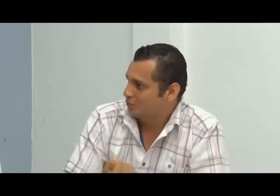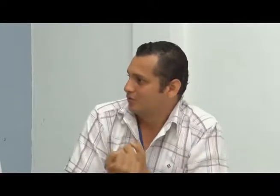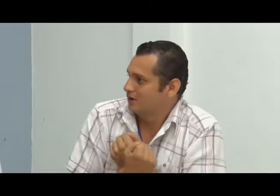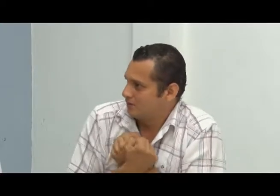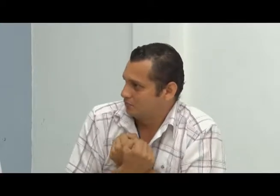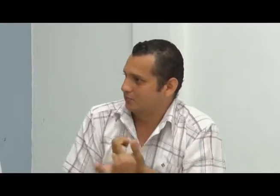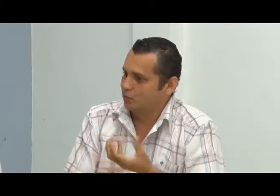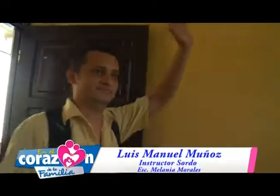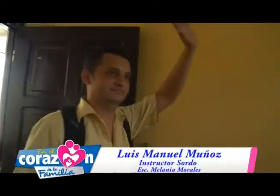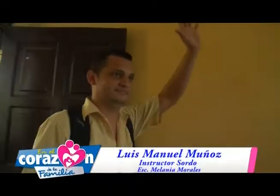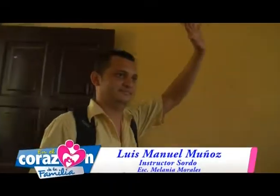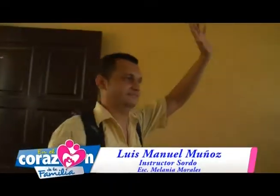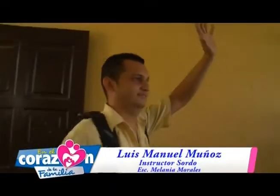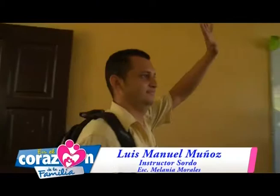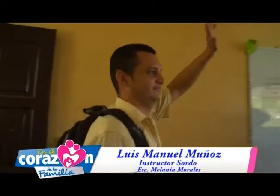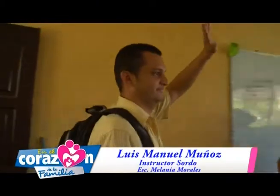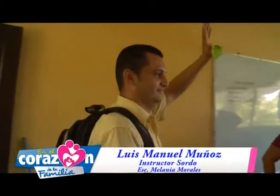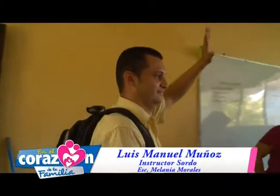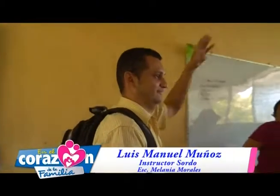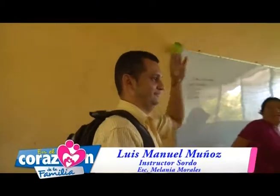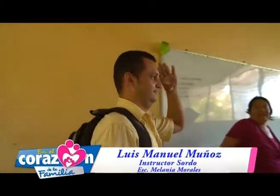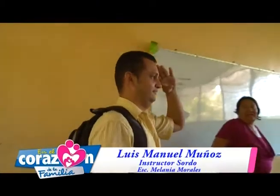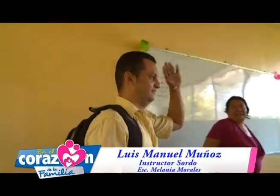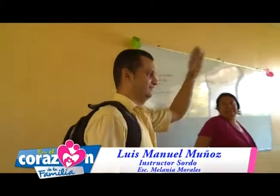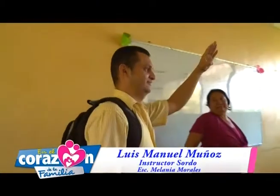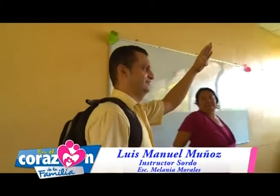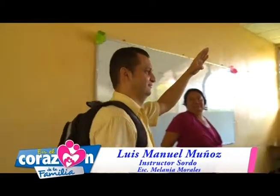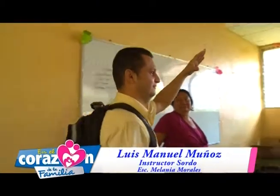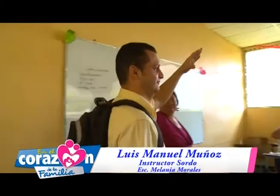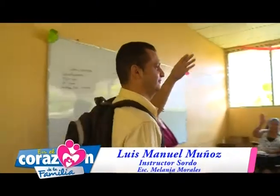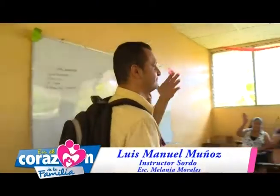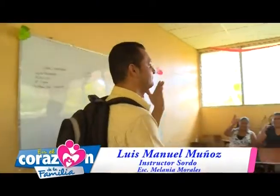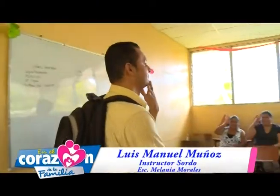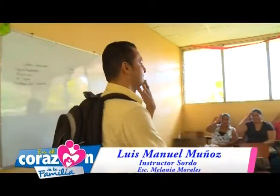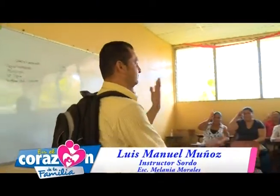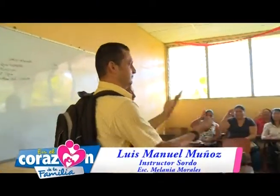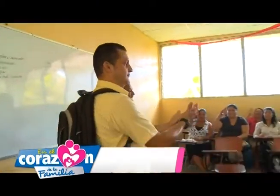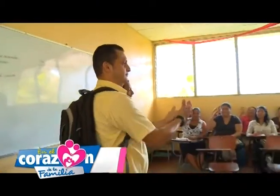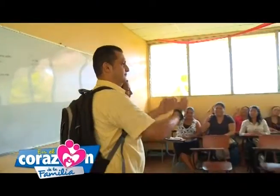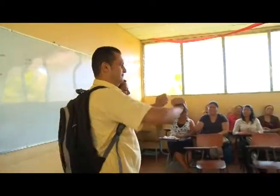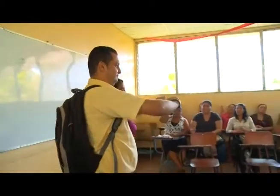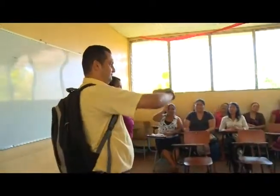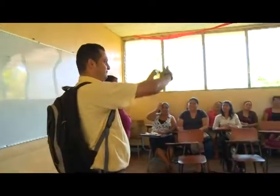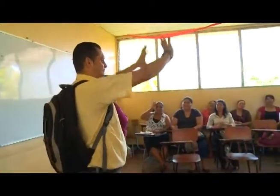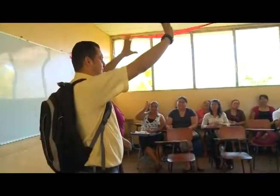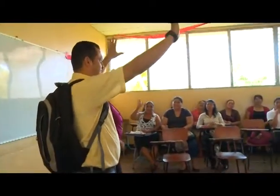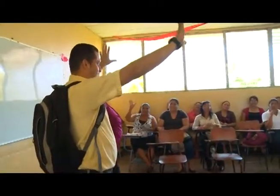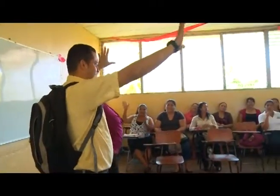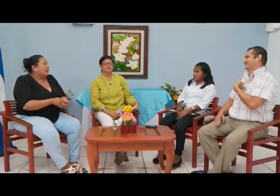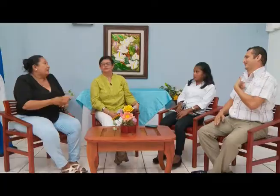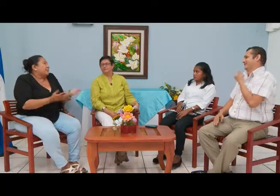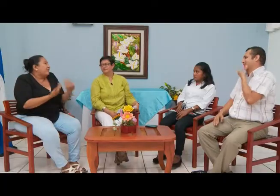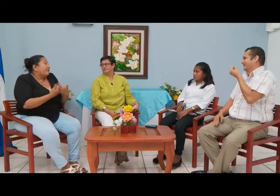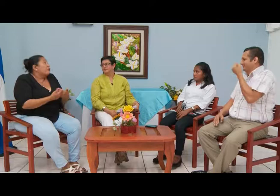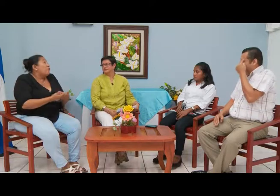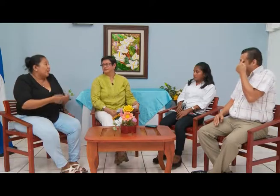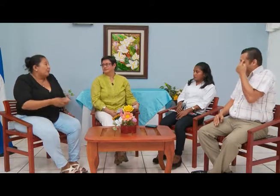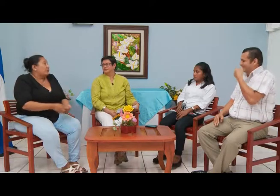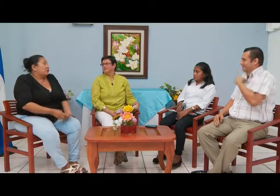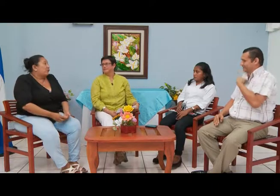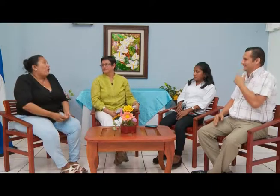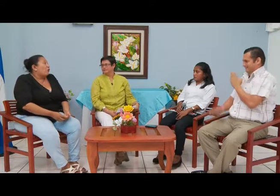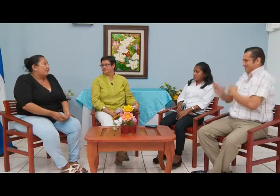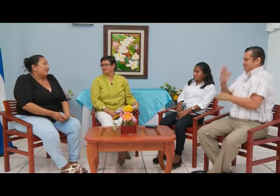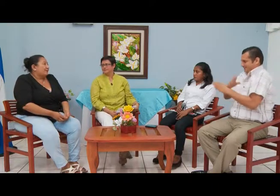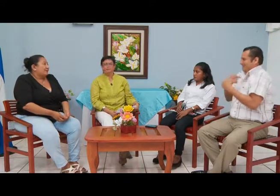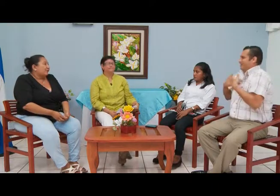mírenme a mí. Pero yo los apoyo con amor, les doy consejos, les explico a los alumnos con discapacidad. Y pienso que ellos son igual, o sea, me veo igual